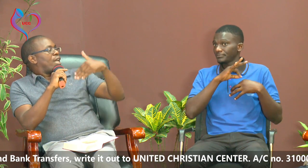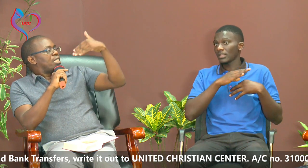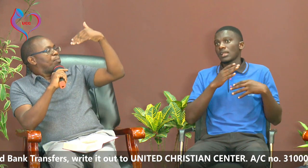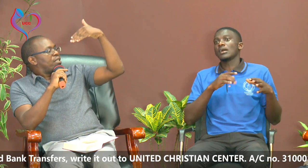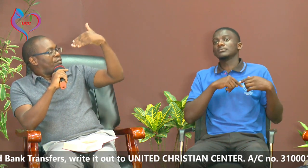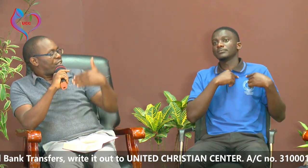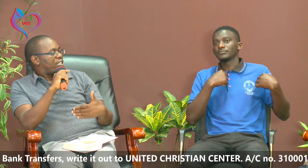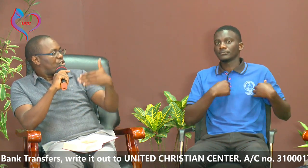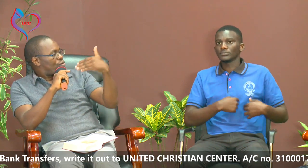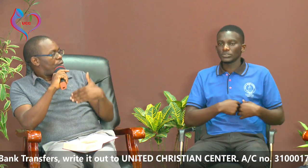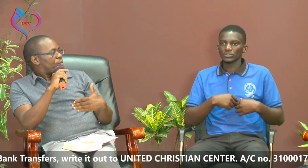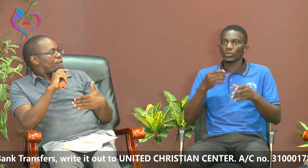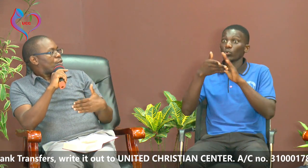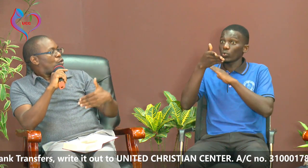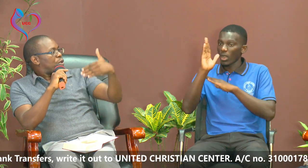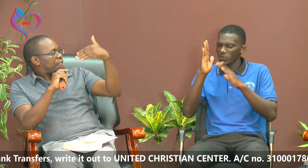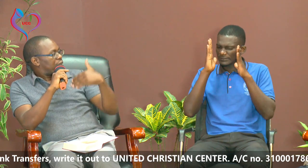yali specific nyo okozesa